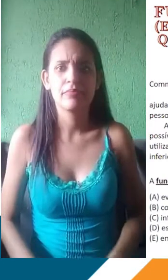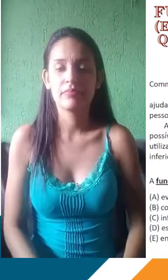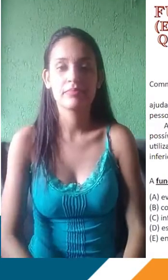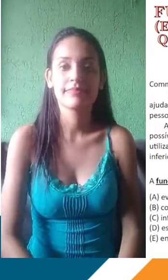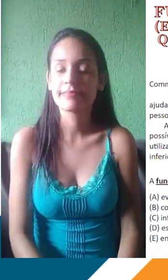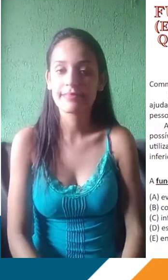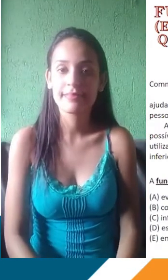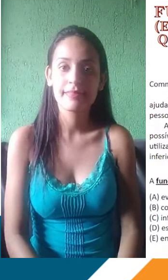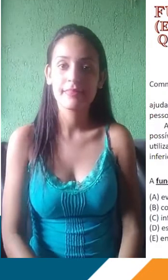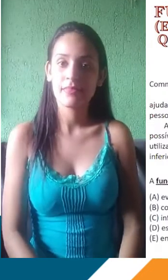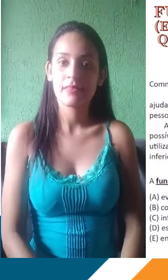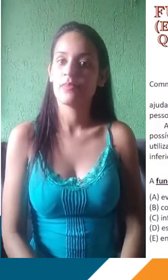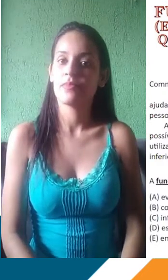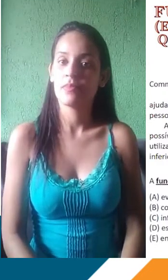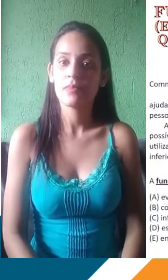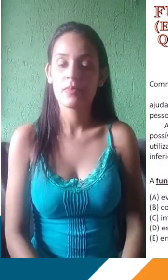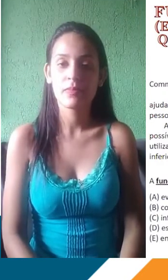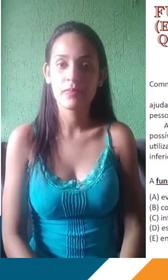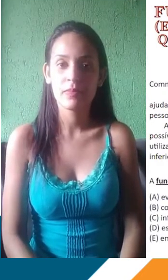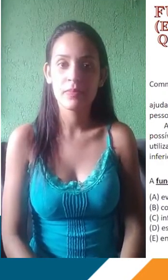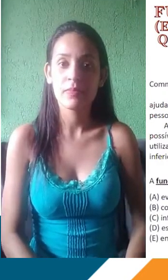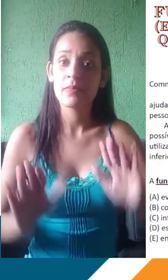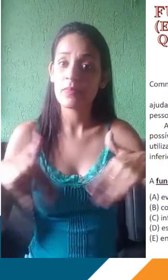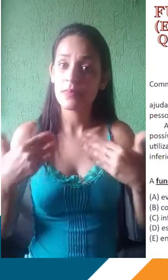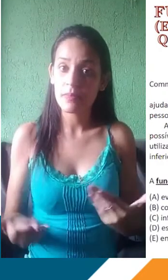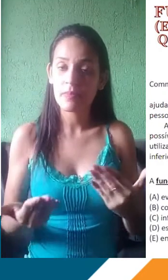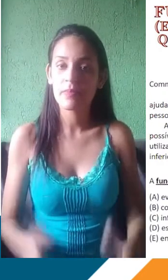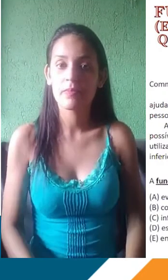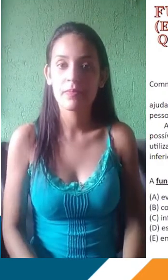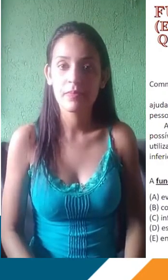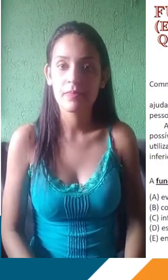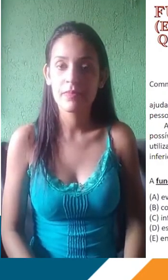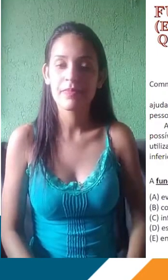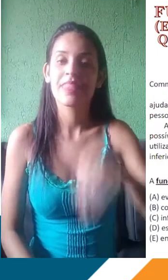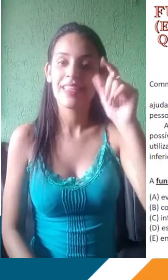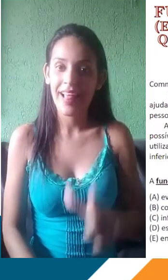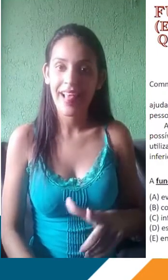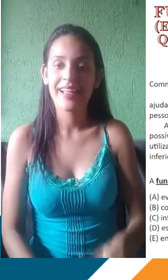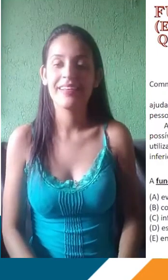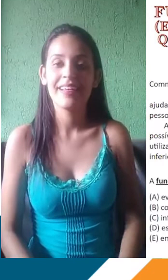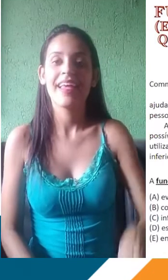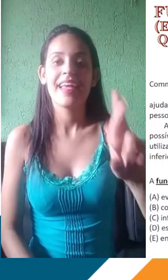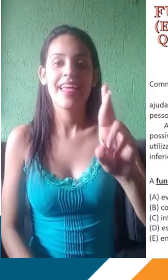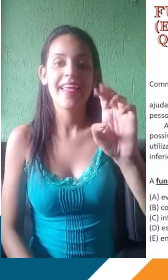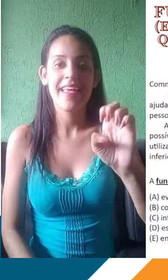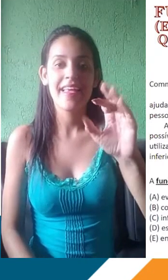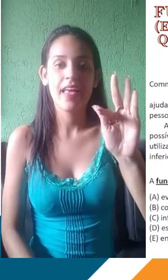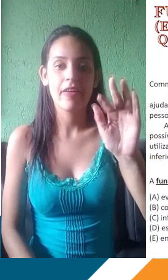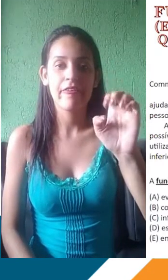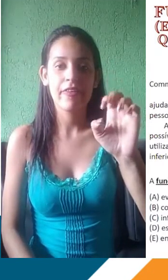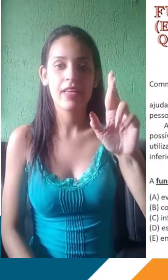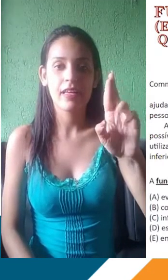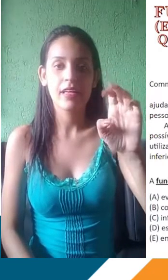nós podemos chegar à conclusão de que a função da linguagem predominante é a função referencial, pois o seu